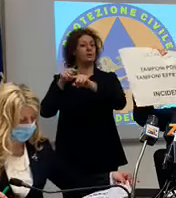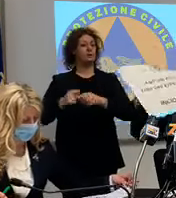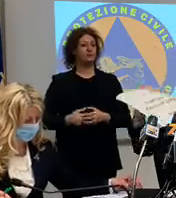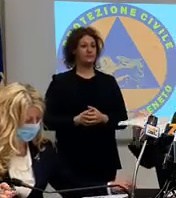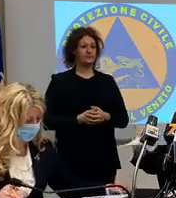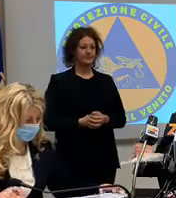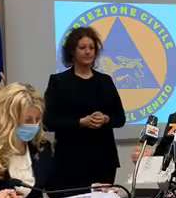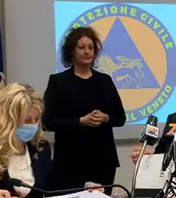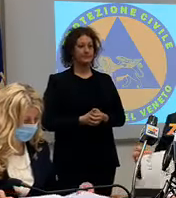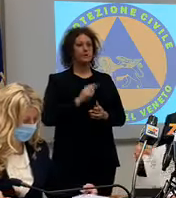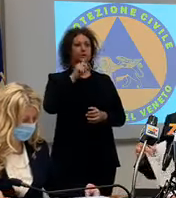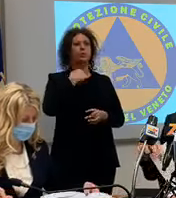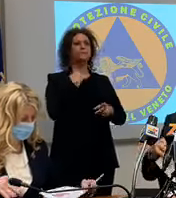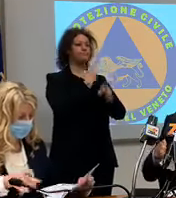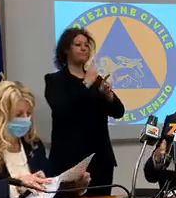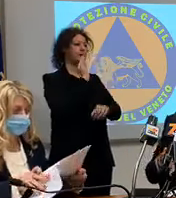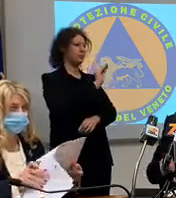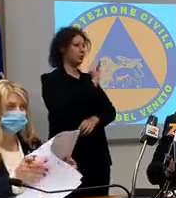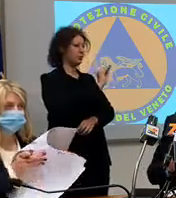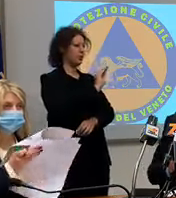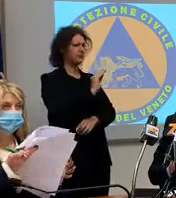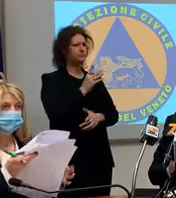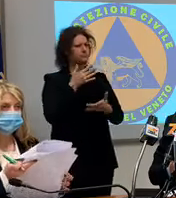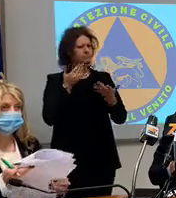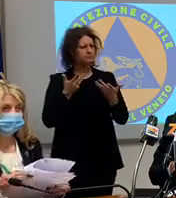contagio In che